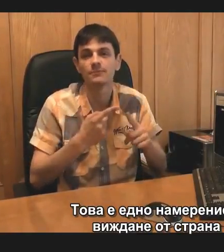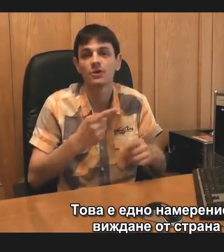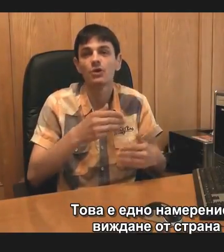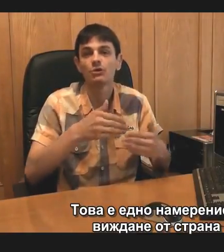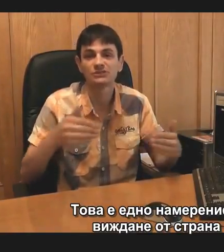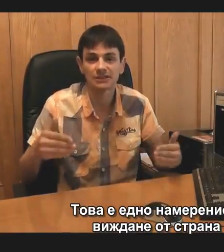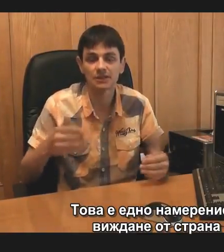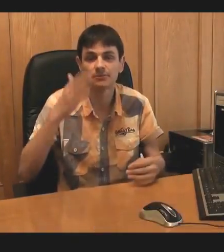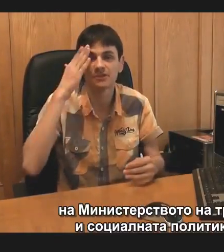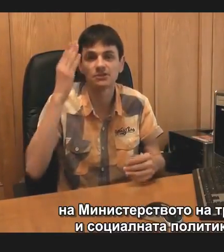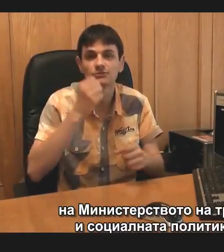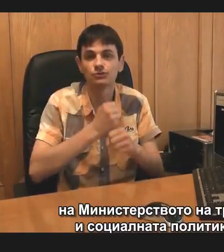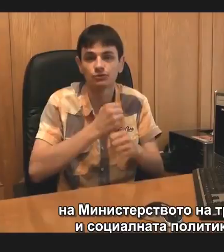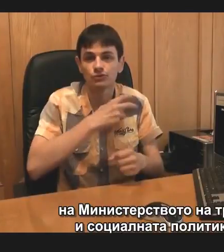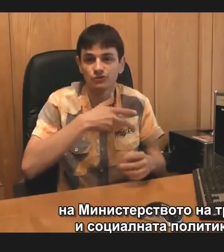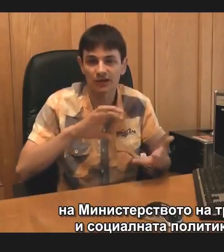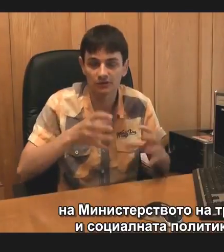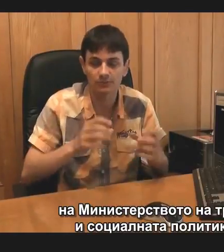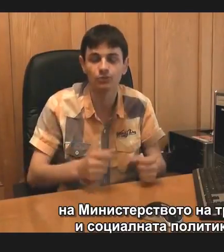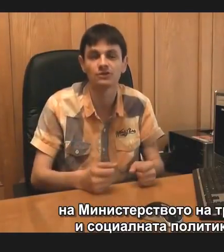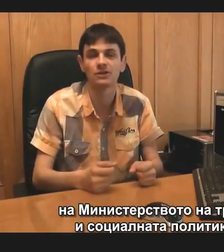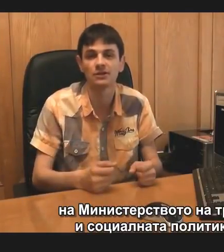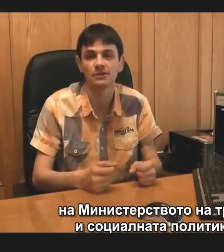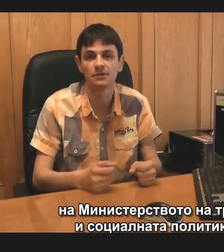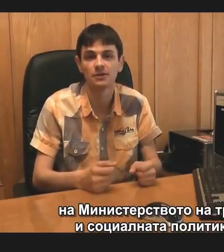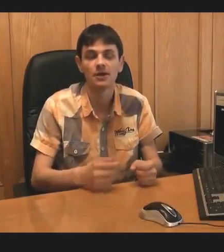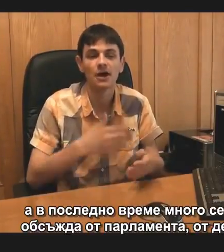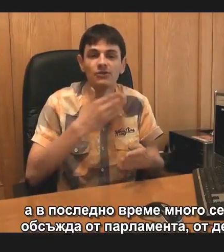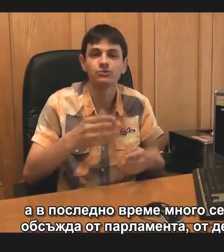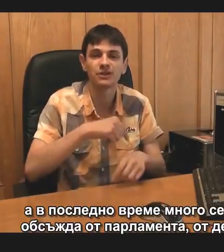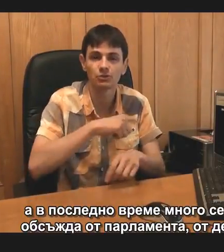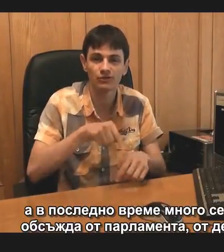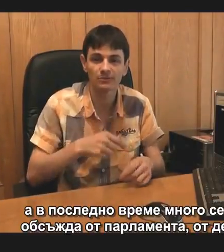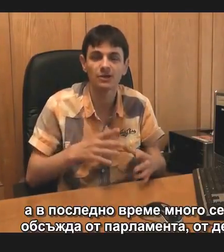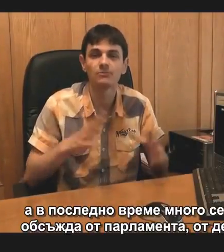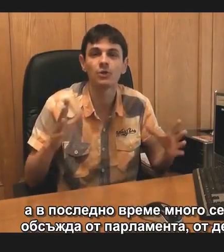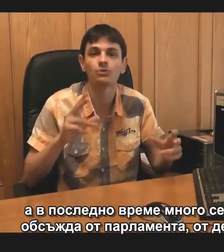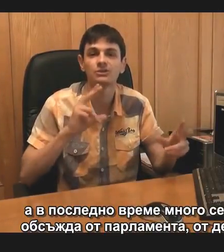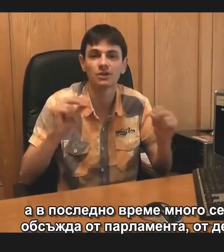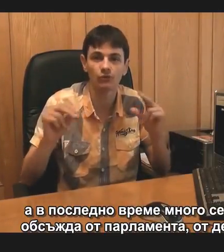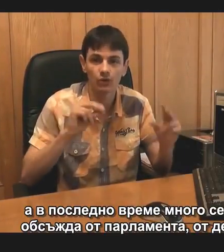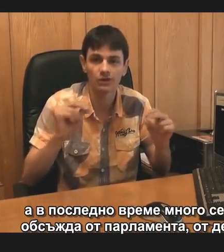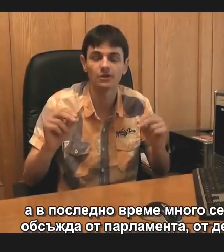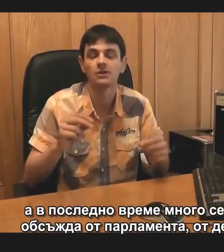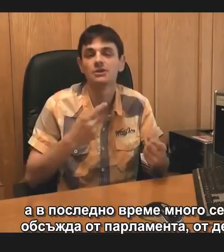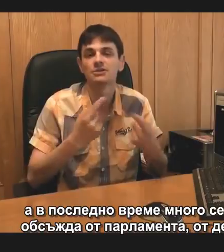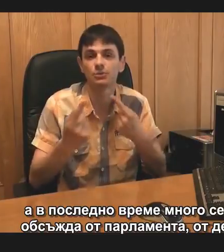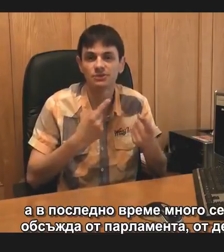от страна на Министерството на труда и социалната политика, а в последно време много се говори и се